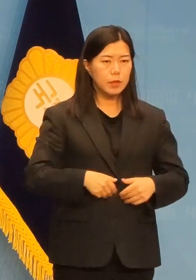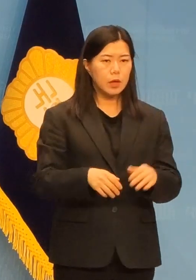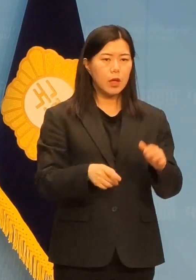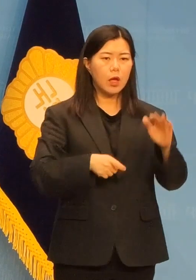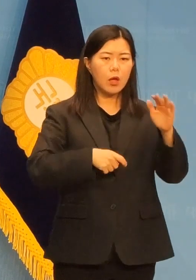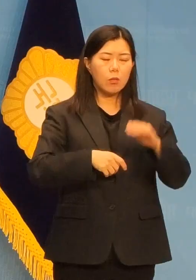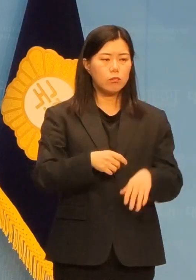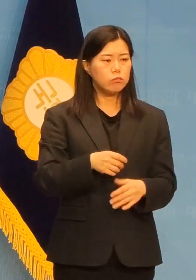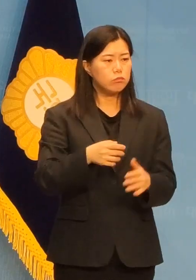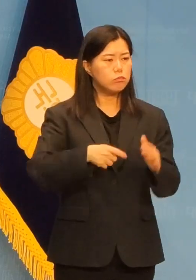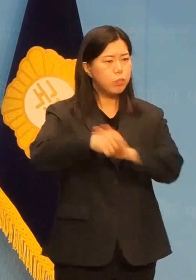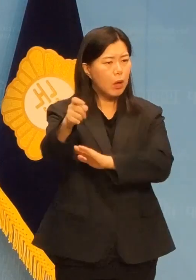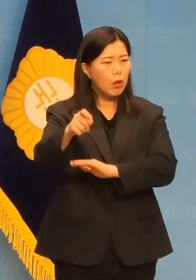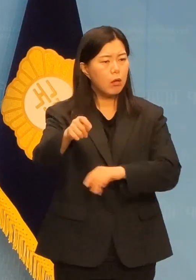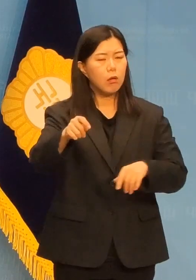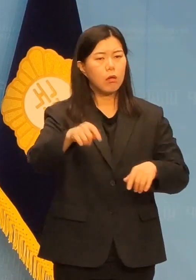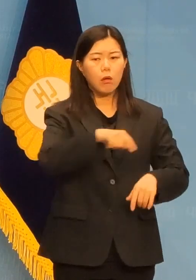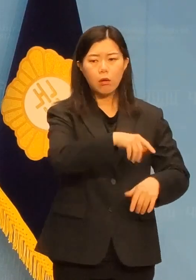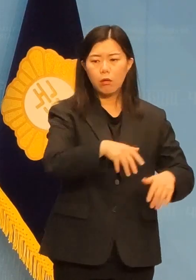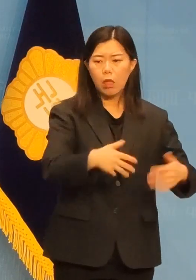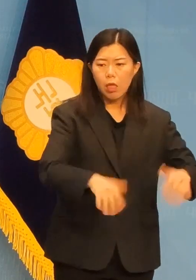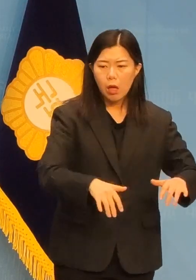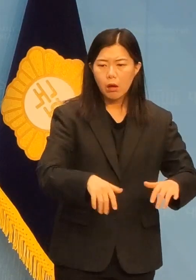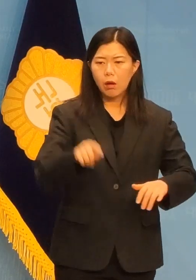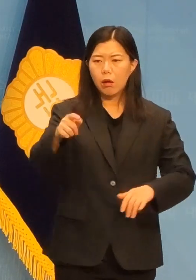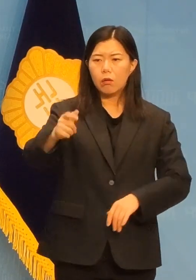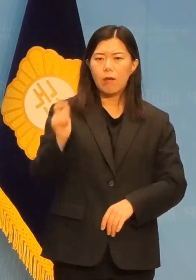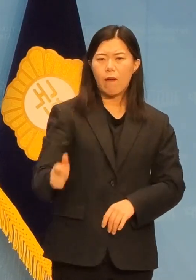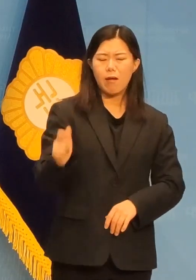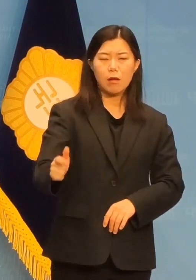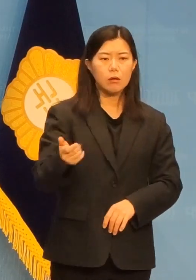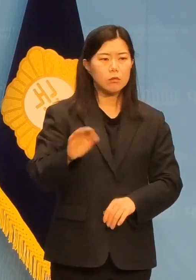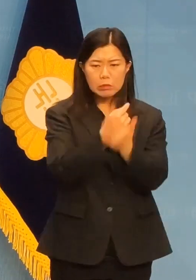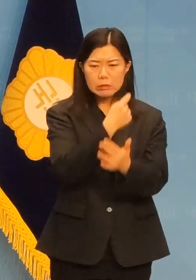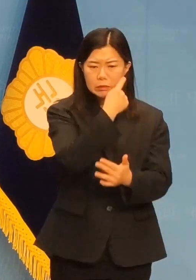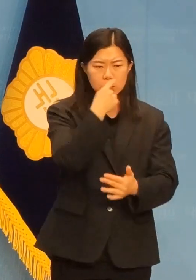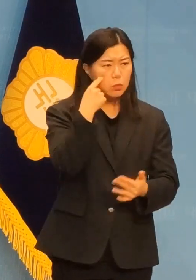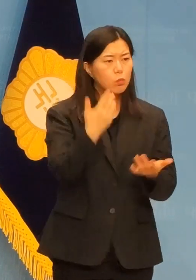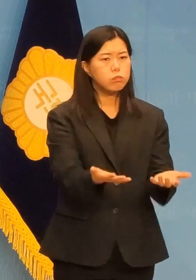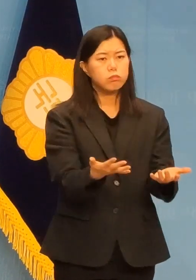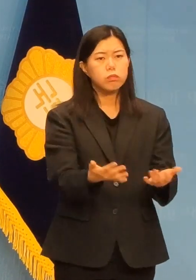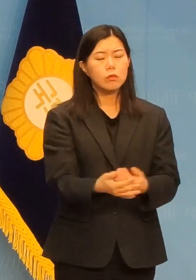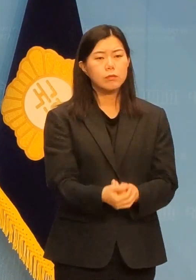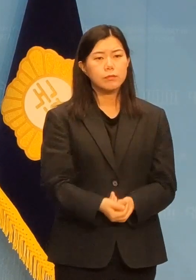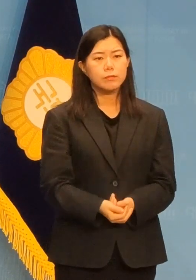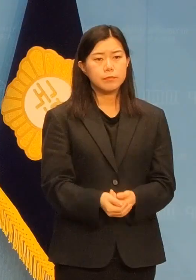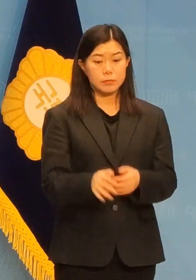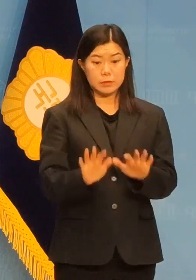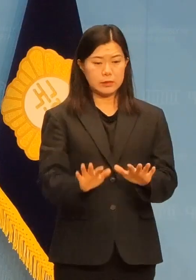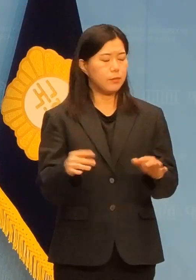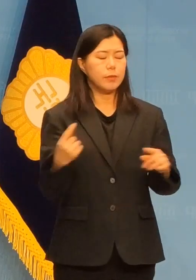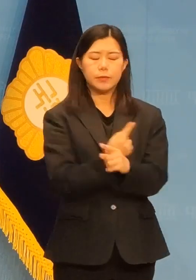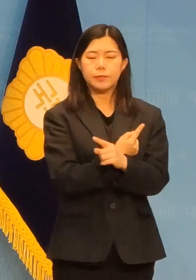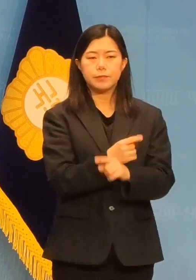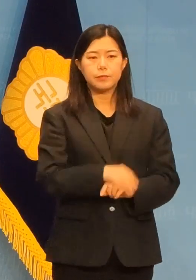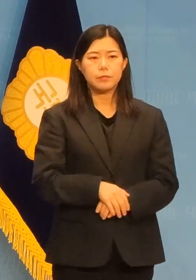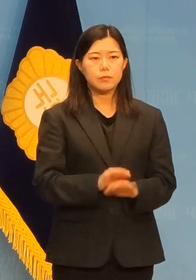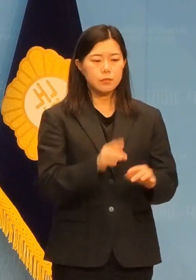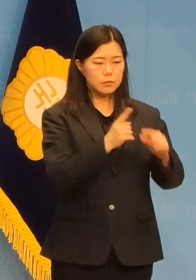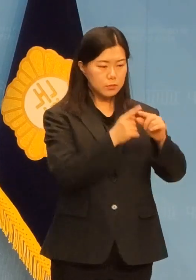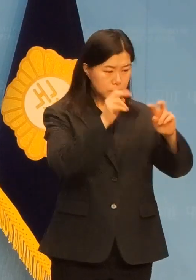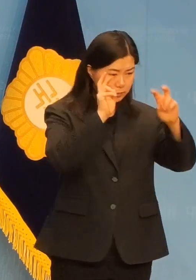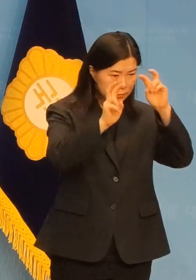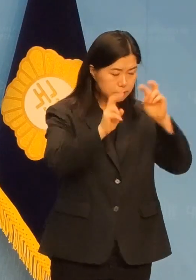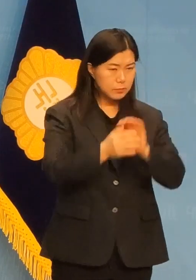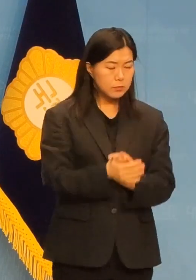빼앗긴 자가, 약한 자가 대기업을 상대로 모든 것을 증명했습니까? 이제는 다릅니다.